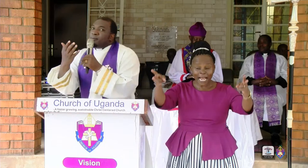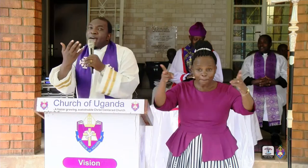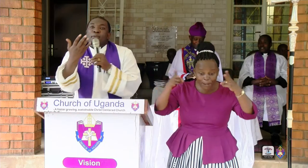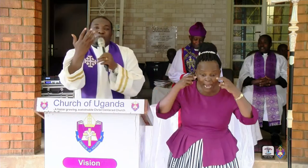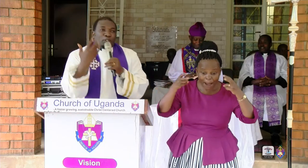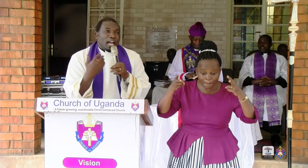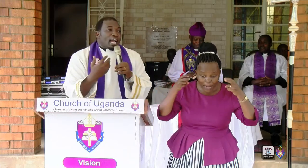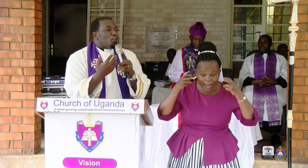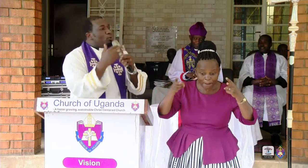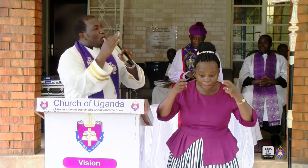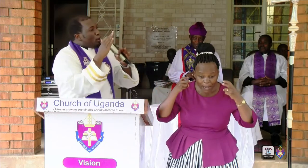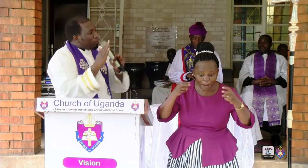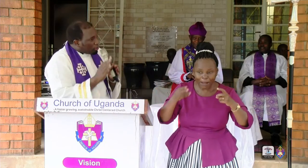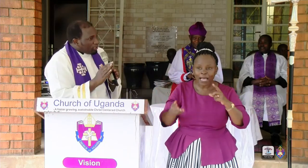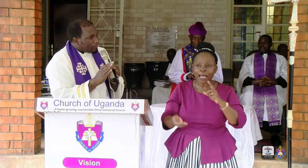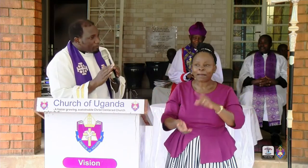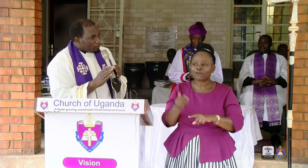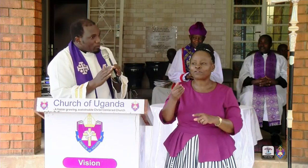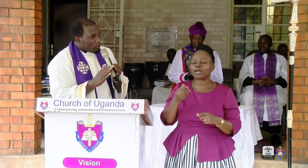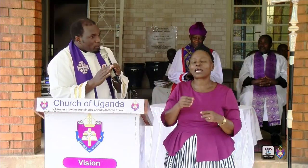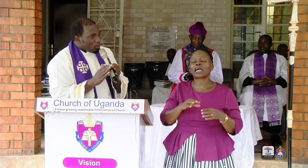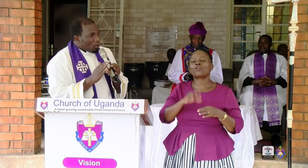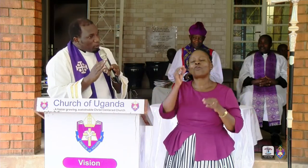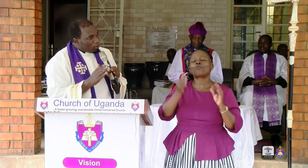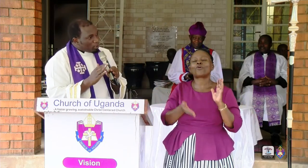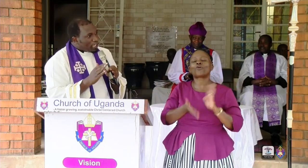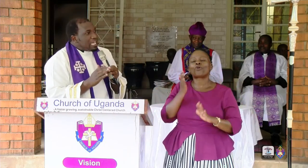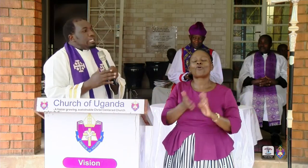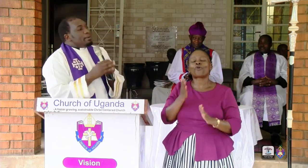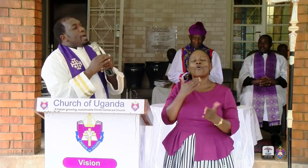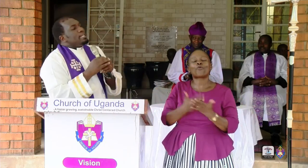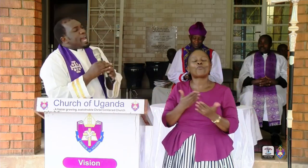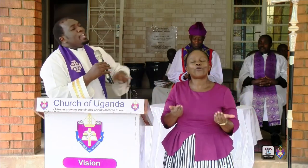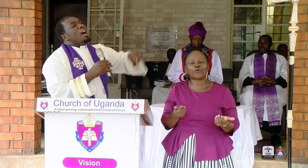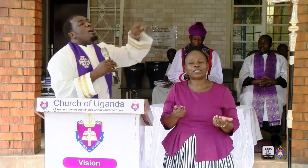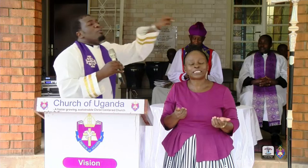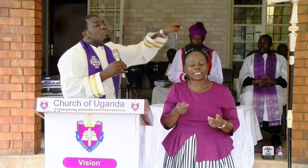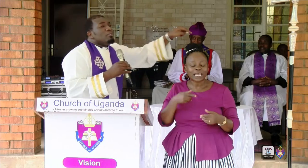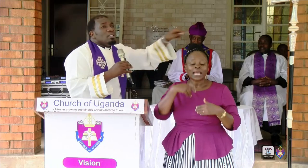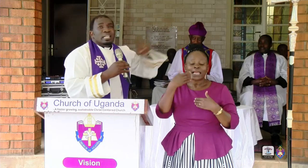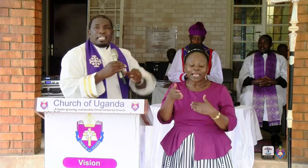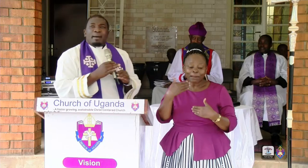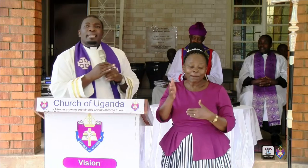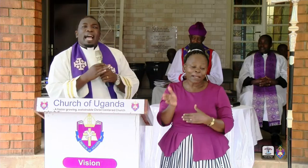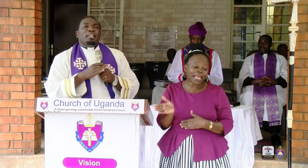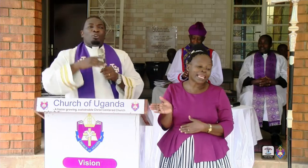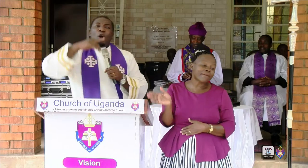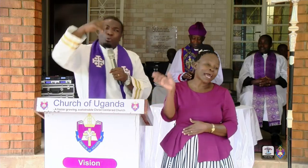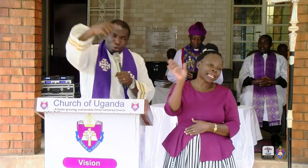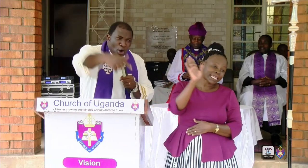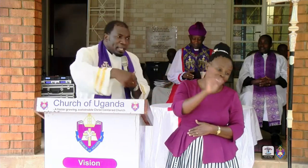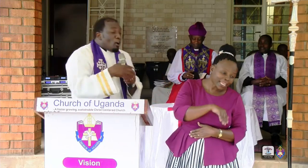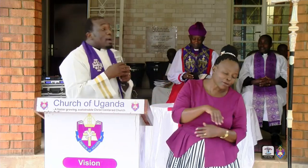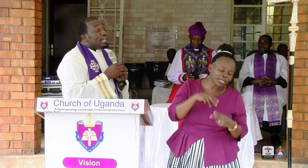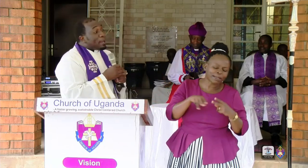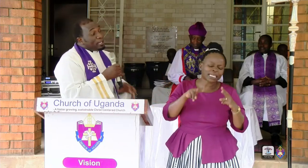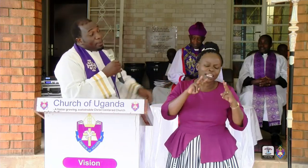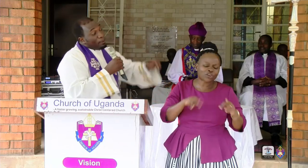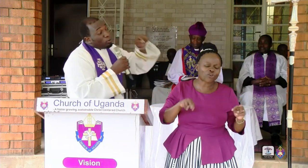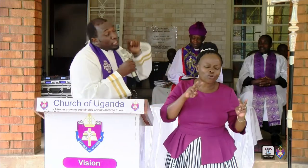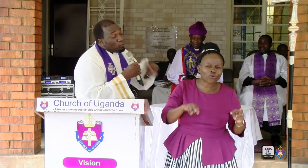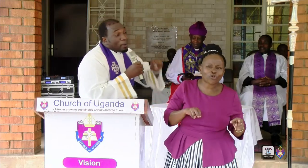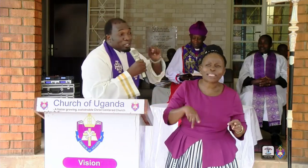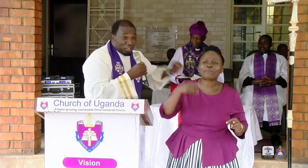nti baabifunanga n'omwoyo omuki omulungi ne baddayo ne batandika okunoonya oba ddala